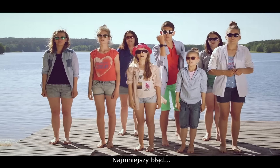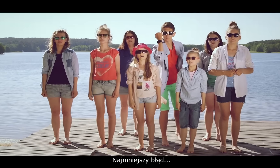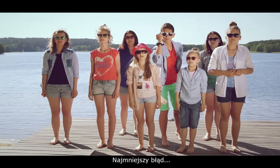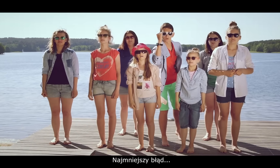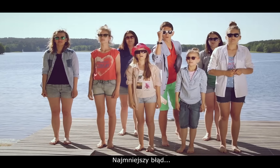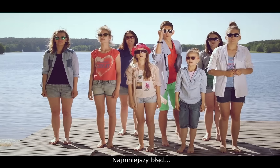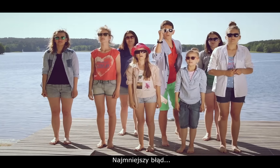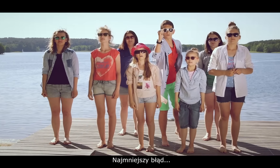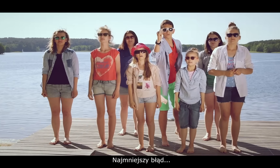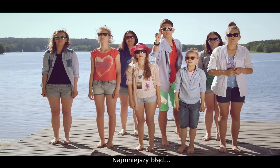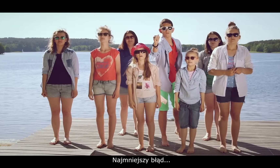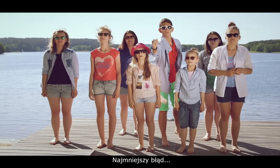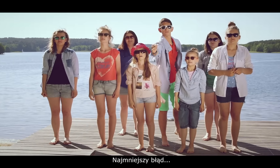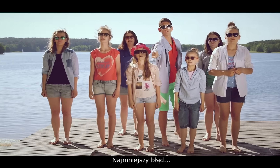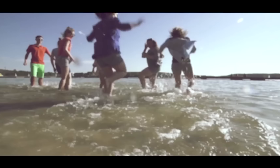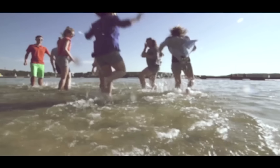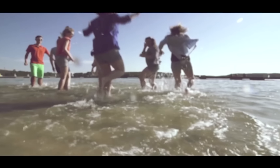Najmniejszy błąd